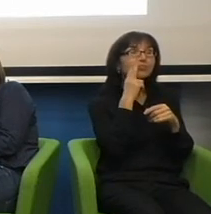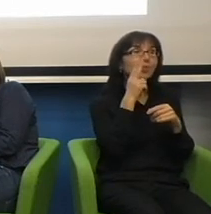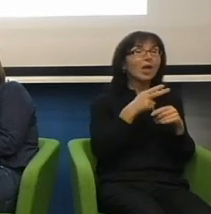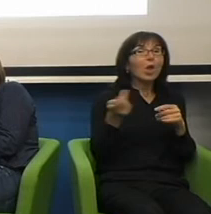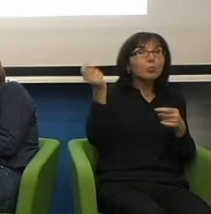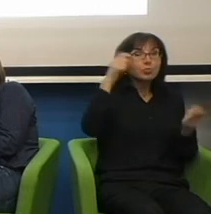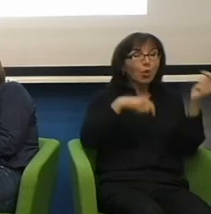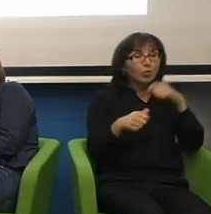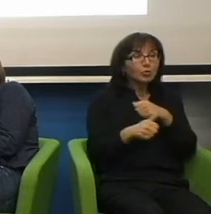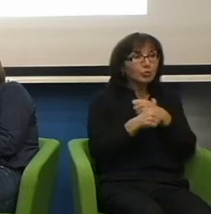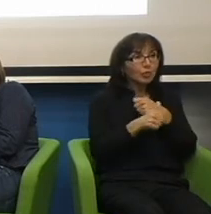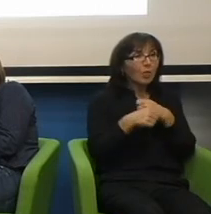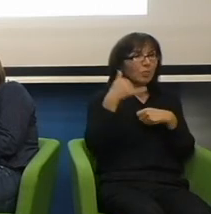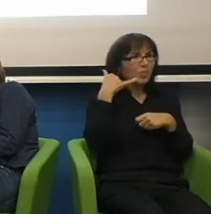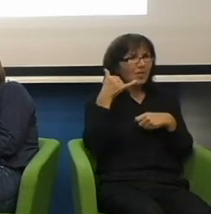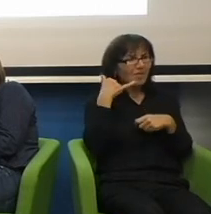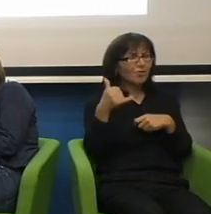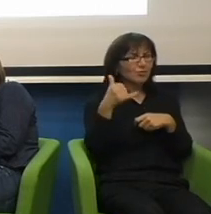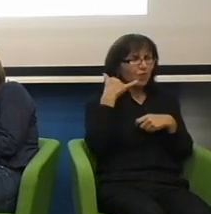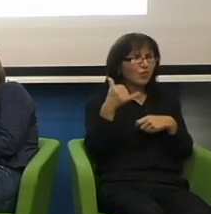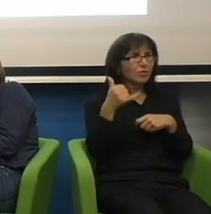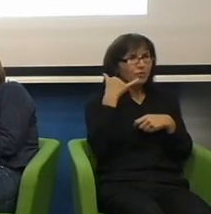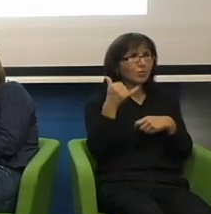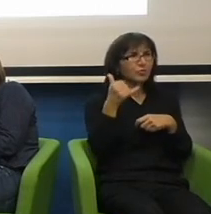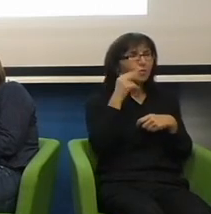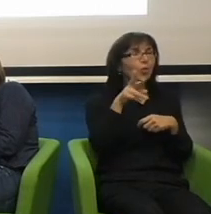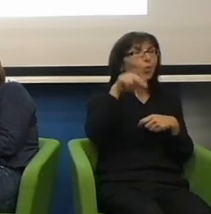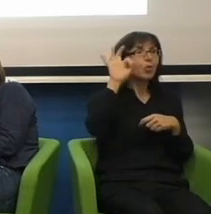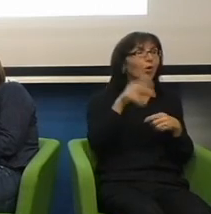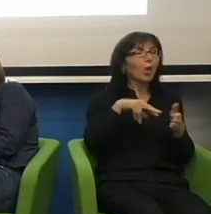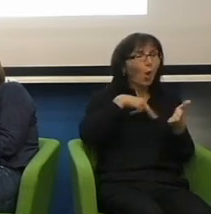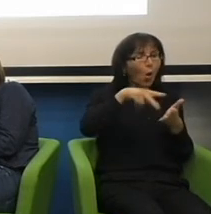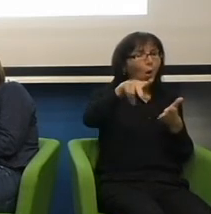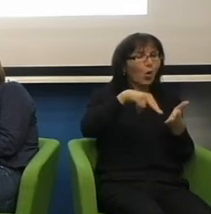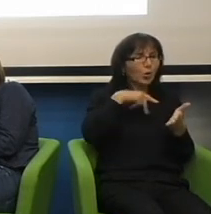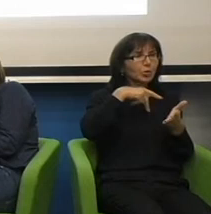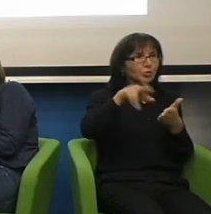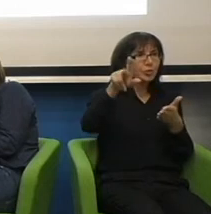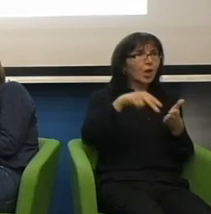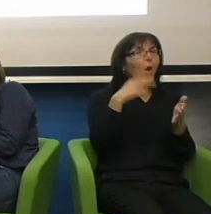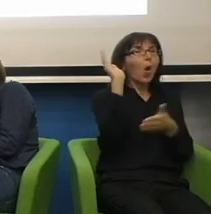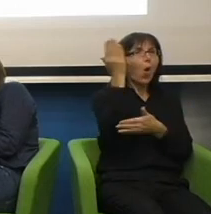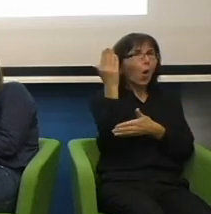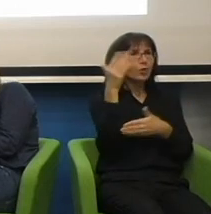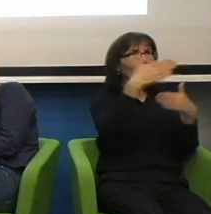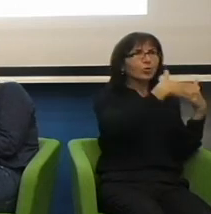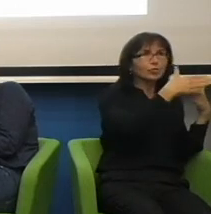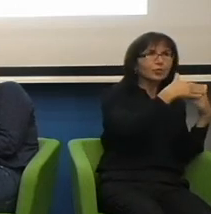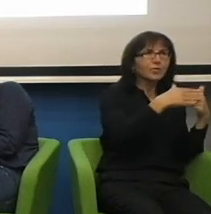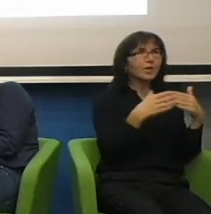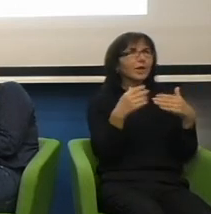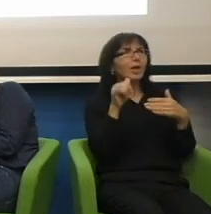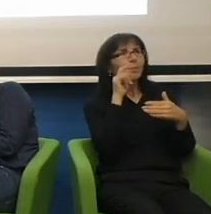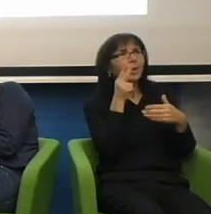do konsultacji. Telefon w kółko dzwoni. Kuroń chodzi od okna do drzwi z papierosem i głośno zastanawia się, jak ocalić